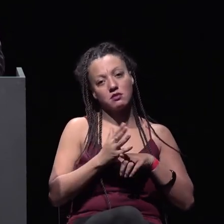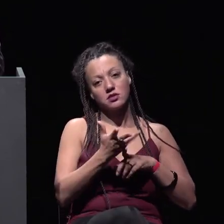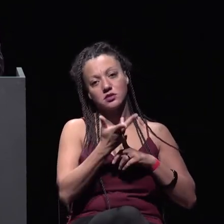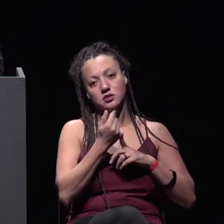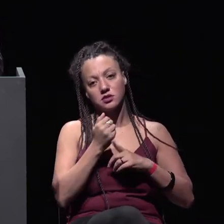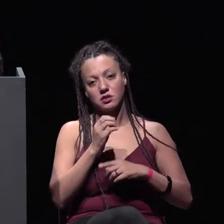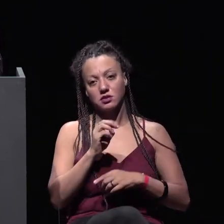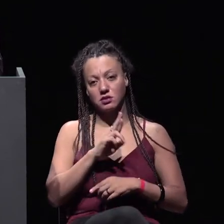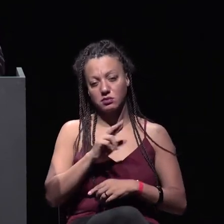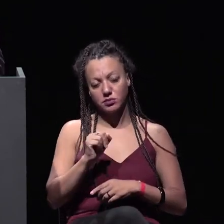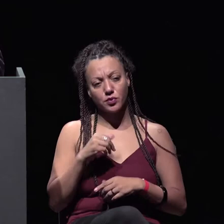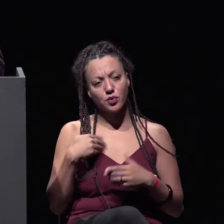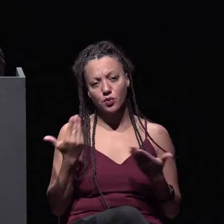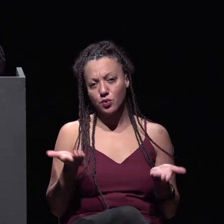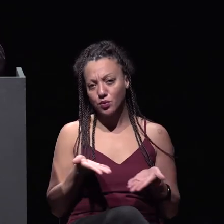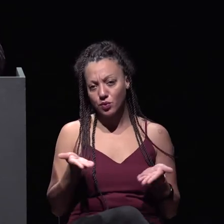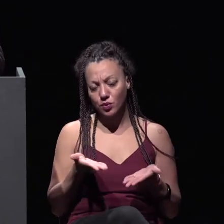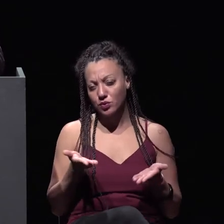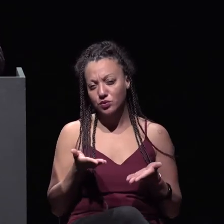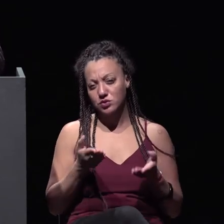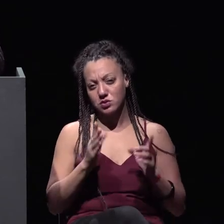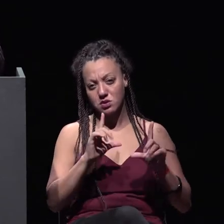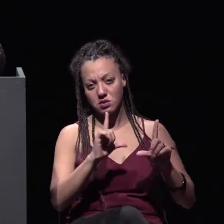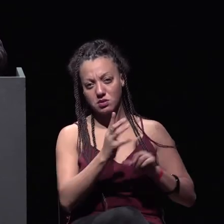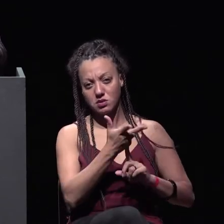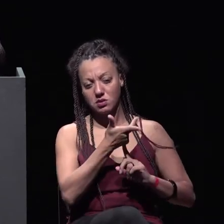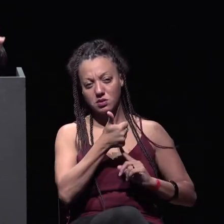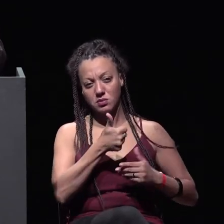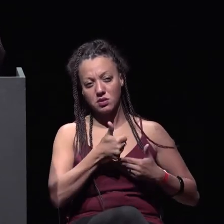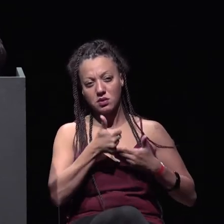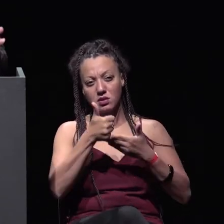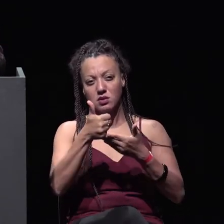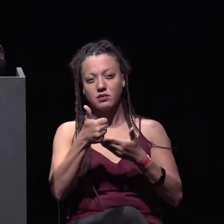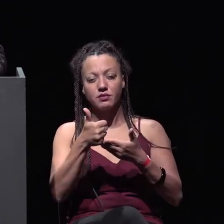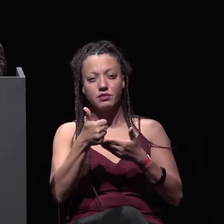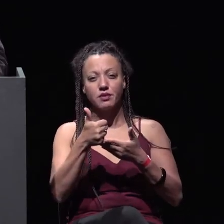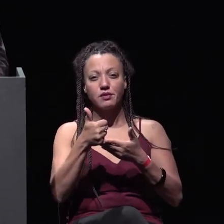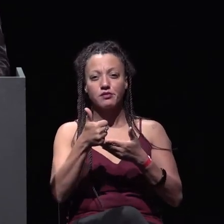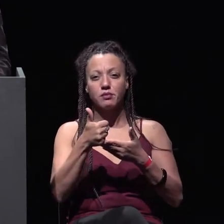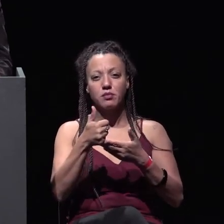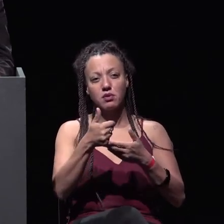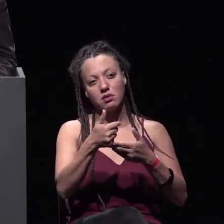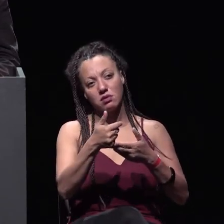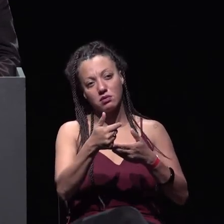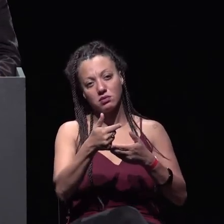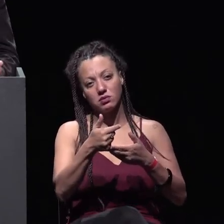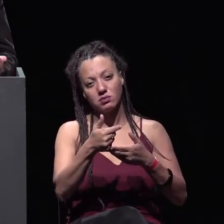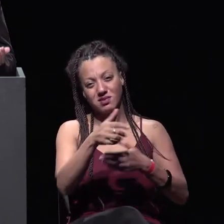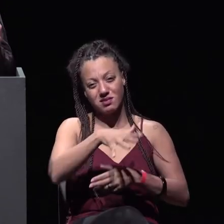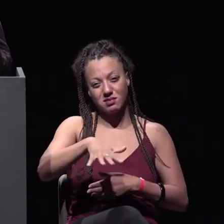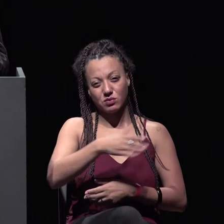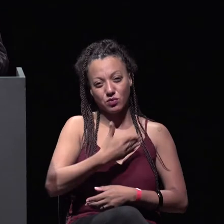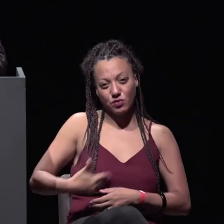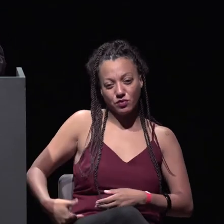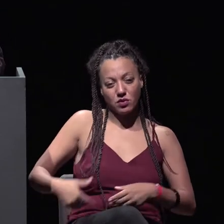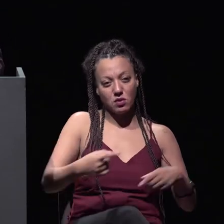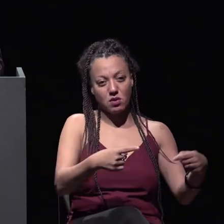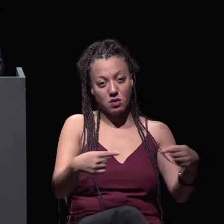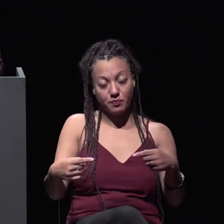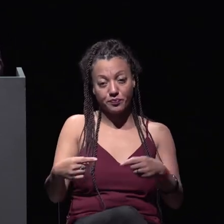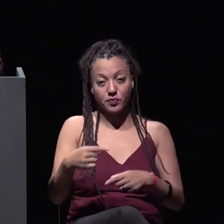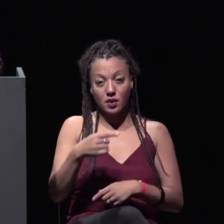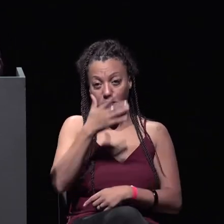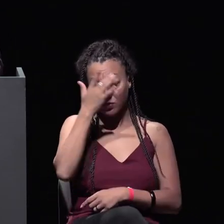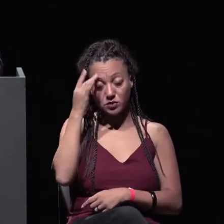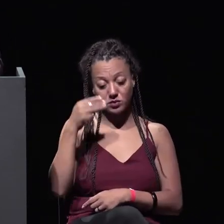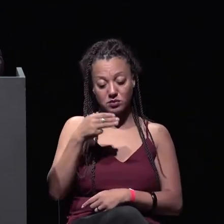tal como hoje em dia é uma obras levadas à concorrência pública e o mestre de obras deveria